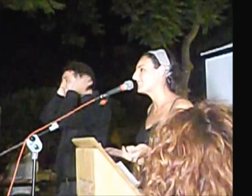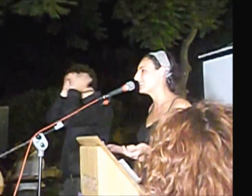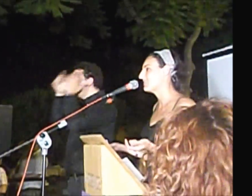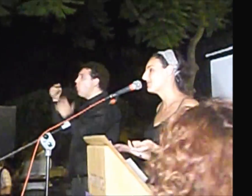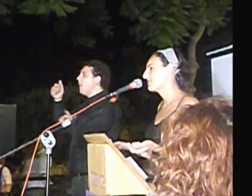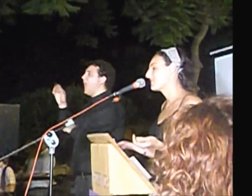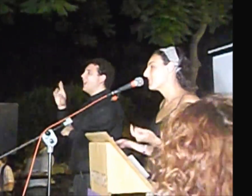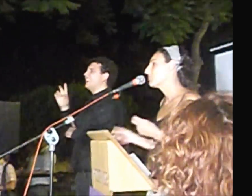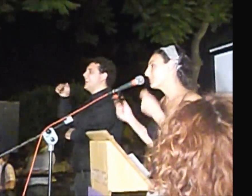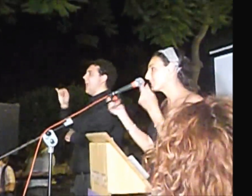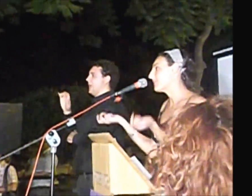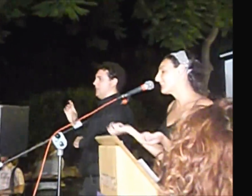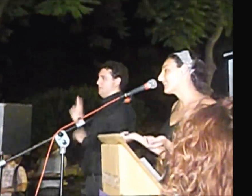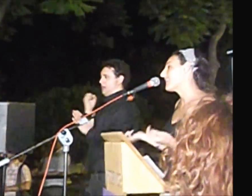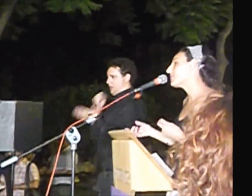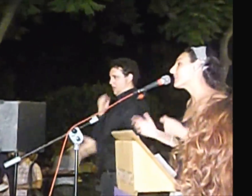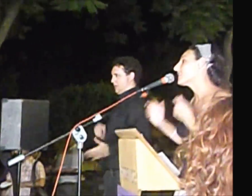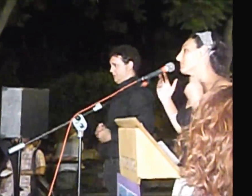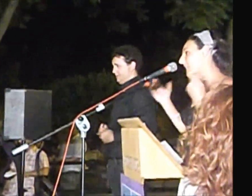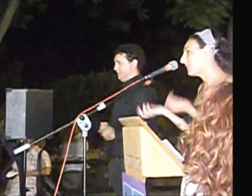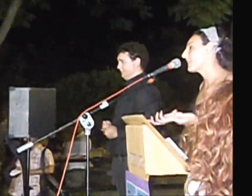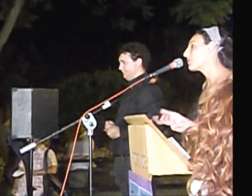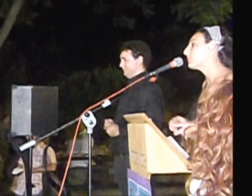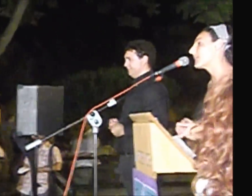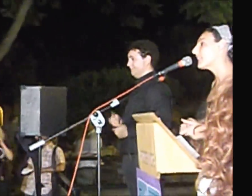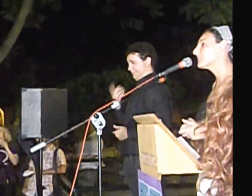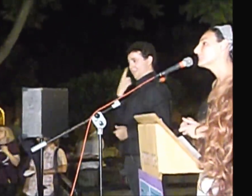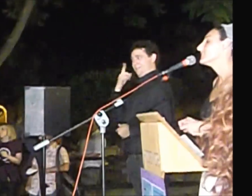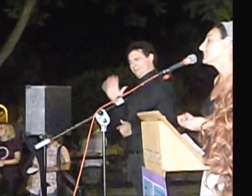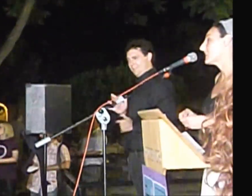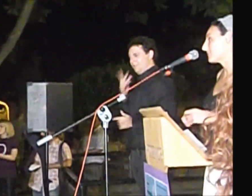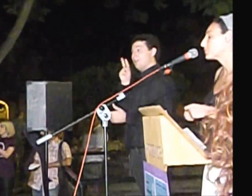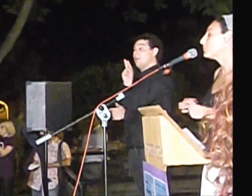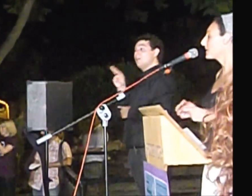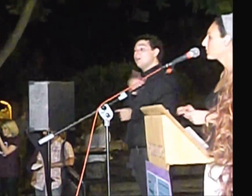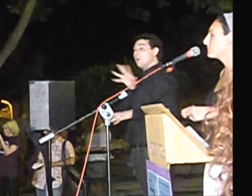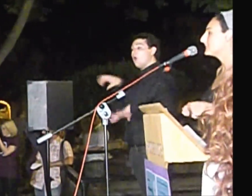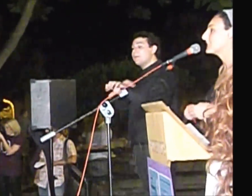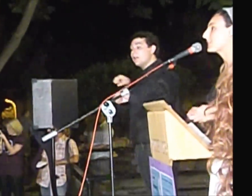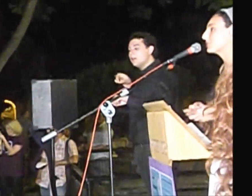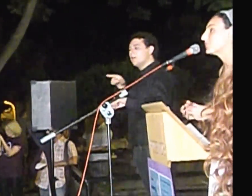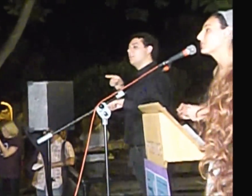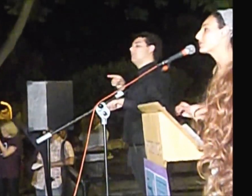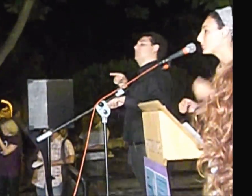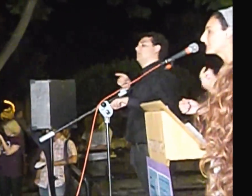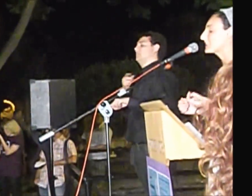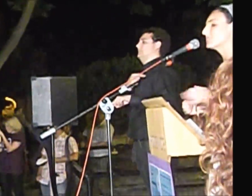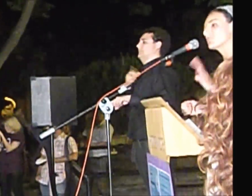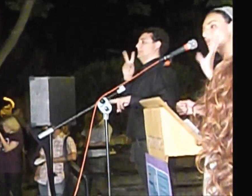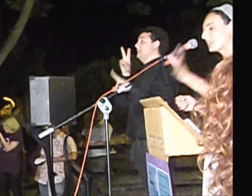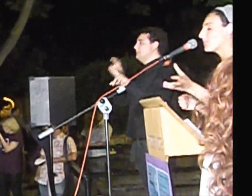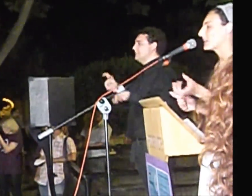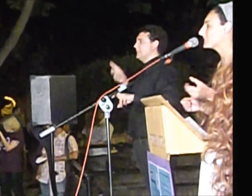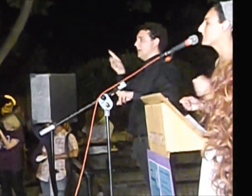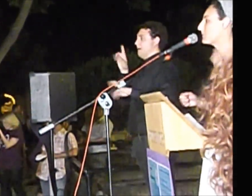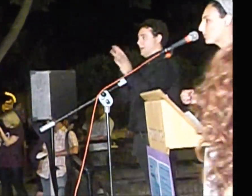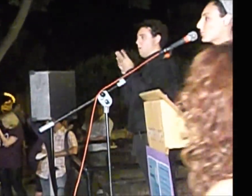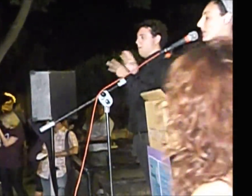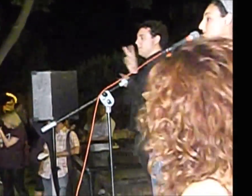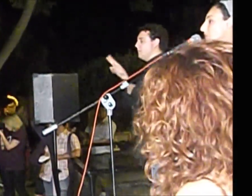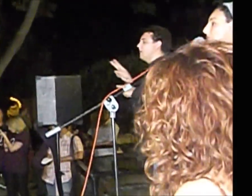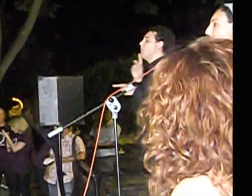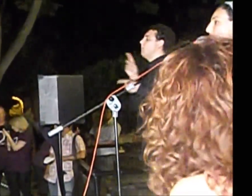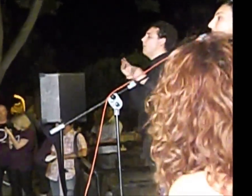Garnier en la casa? Bueno, pues a partir de ahora, a la hora de comprar, si hacemos un poquito de investigación y no nos cuesta tanto, y en vez de coger este